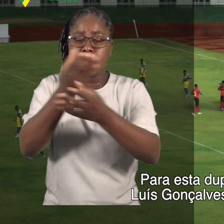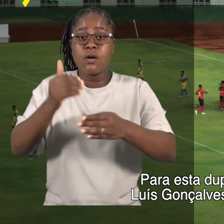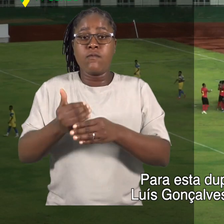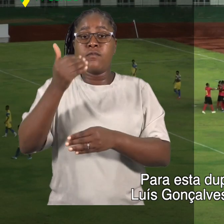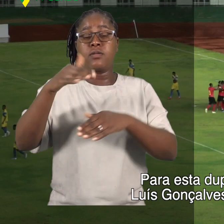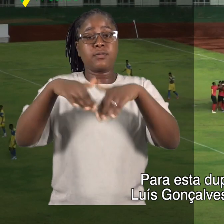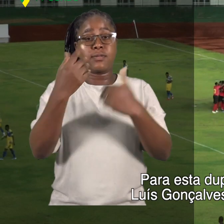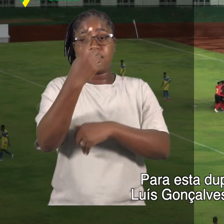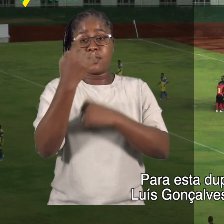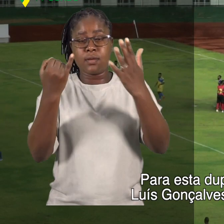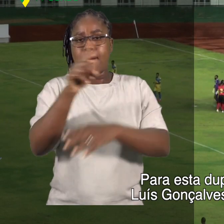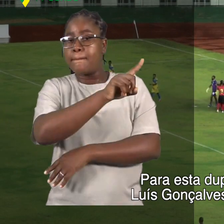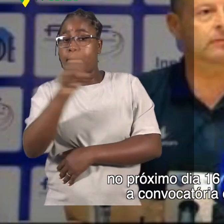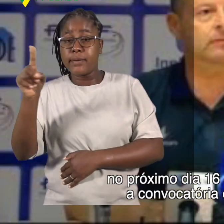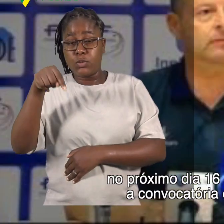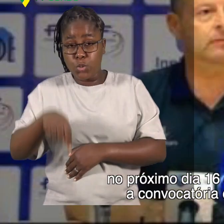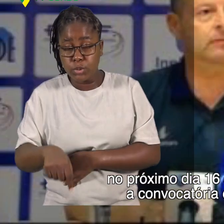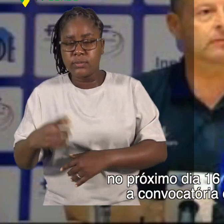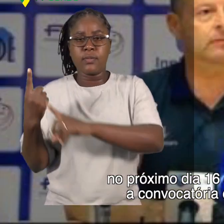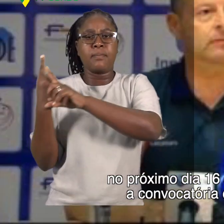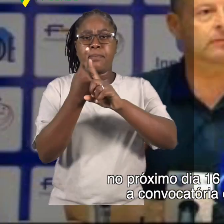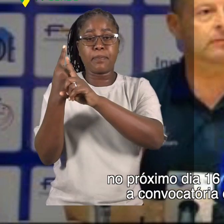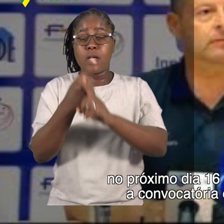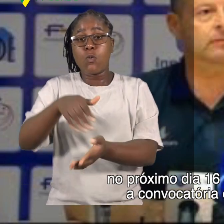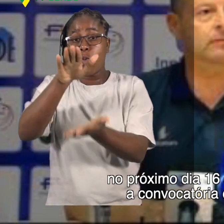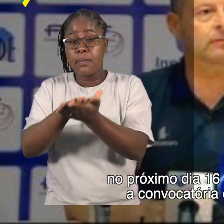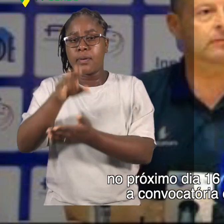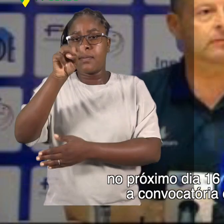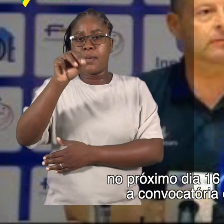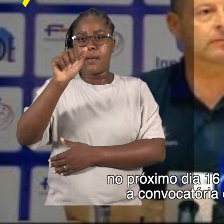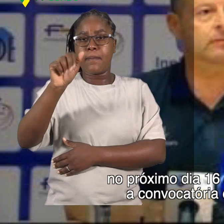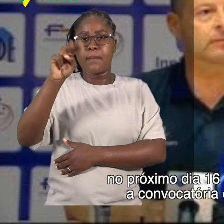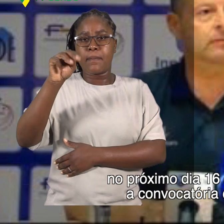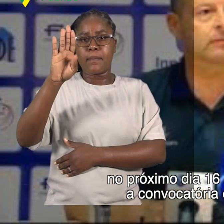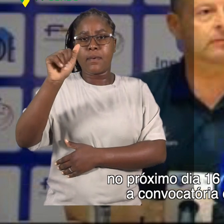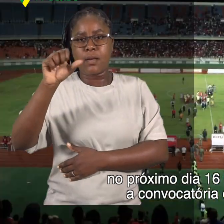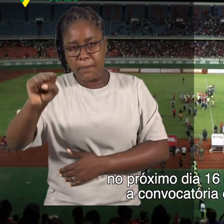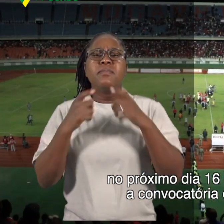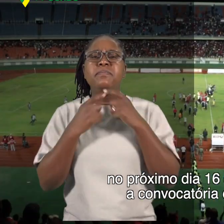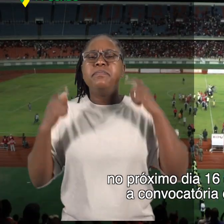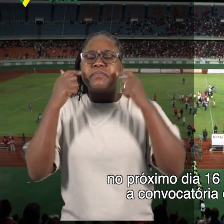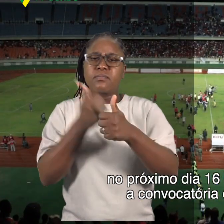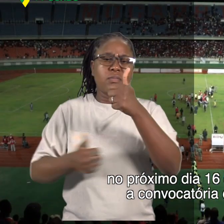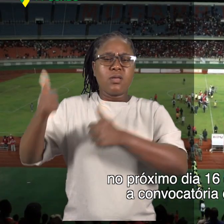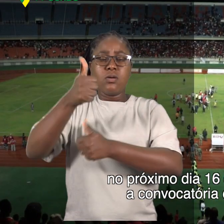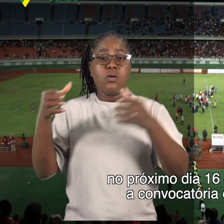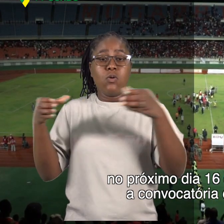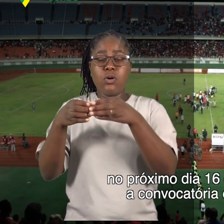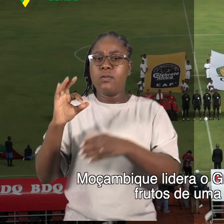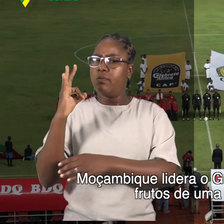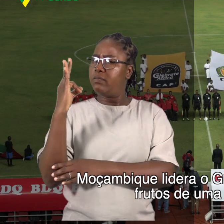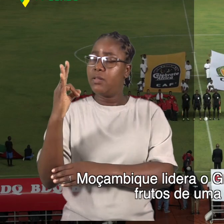dupla jornada, Luís Gonçalves vai divulgar no próximo dia 16 do corrente mês a convocatória dos Mambas.